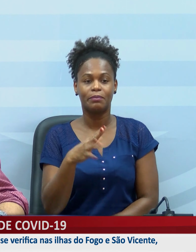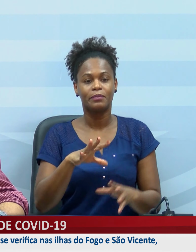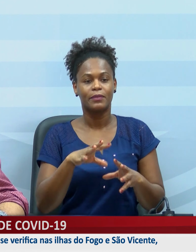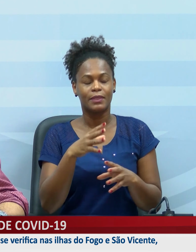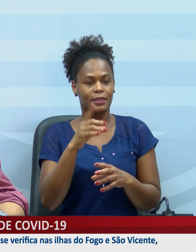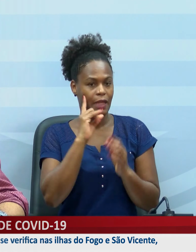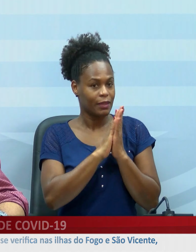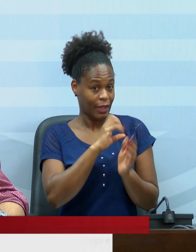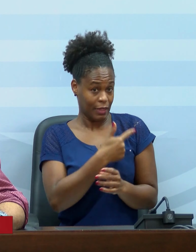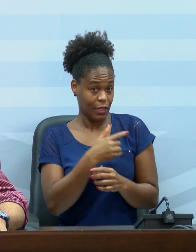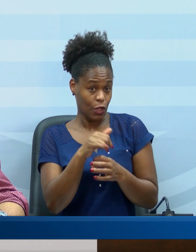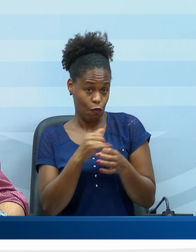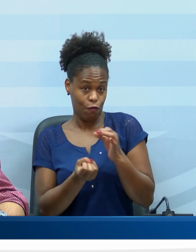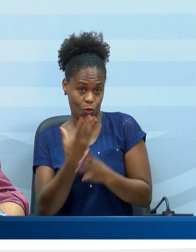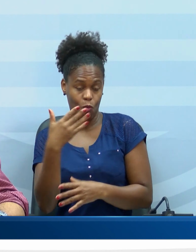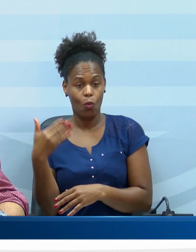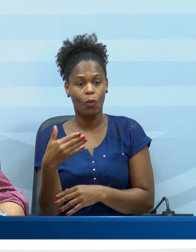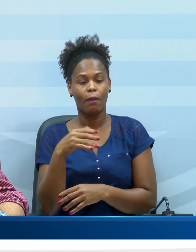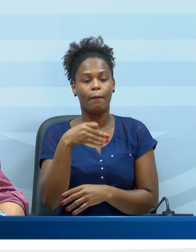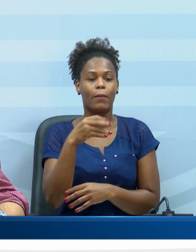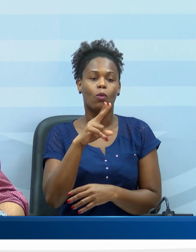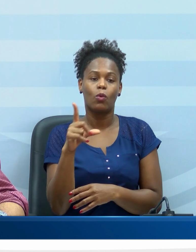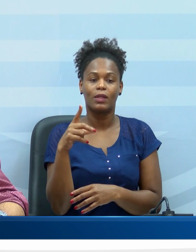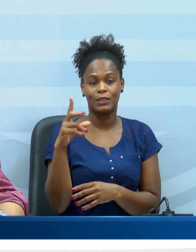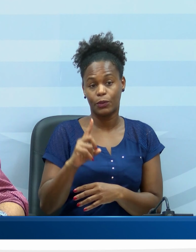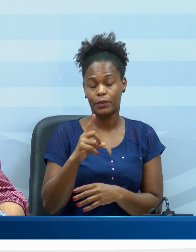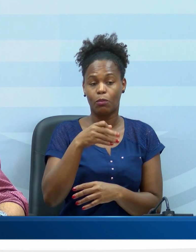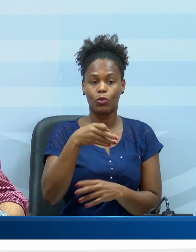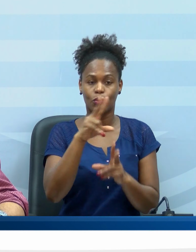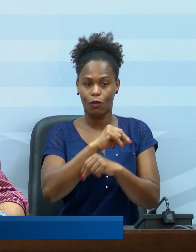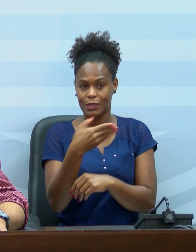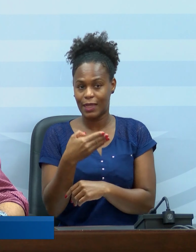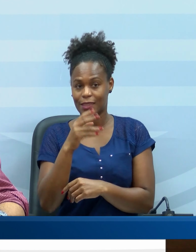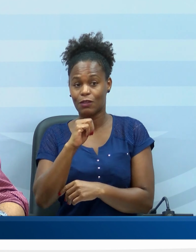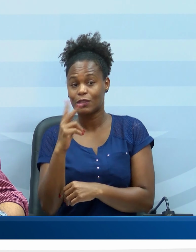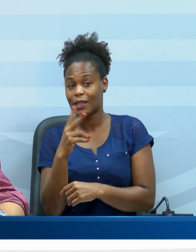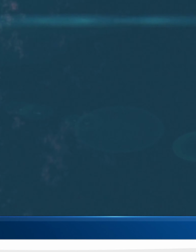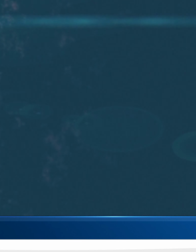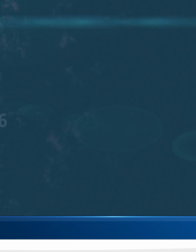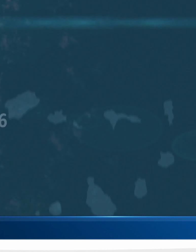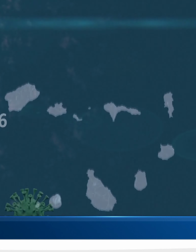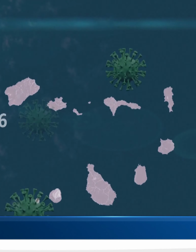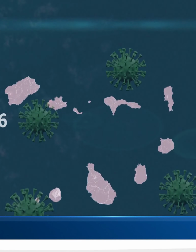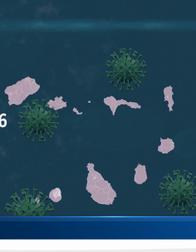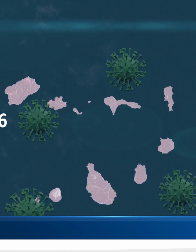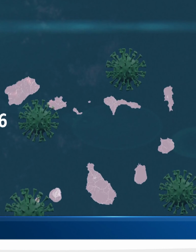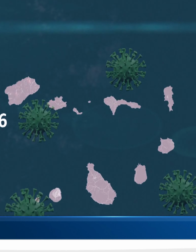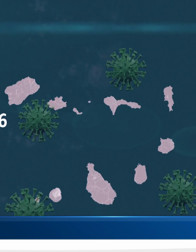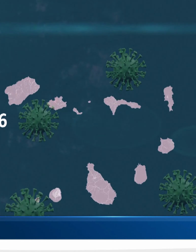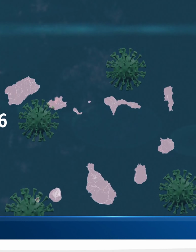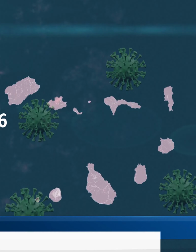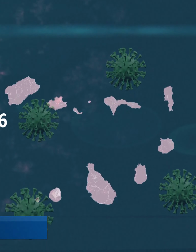1, Paúl 6, Porto Novo 7, São Vicente 16. O número de